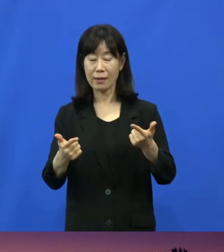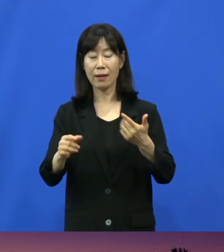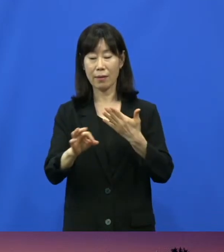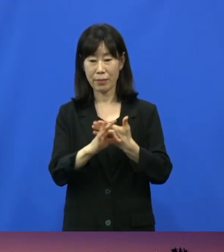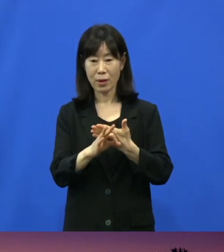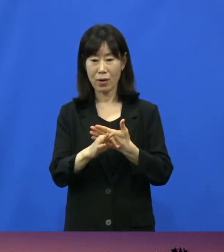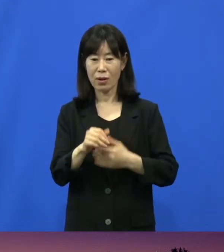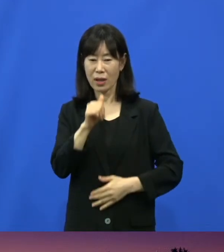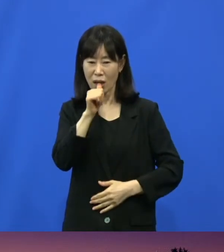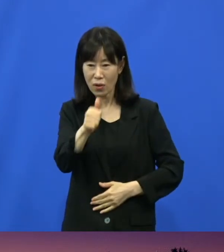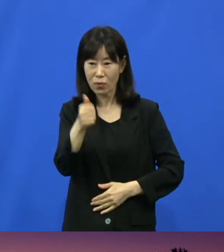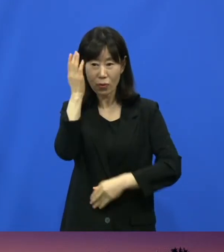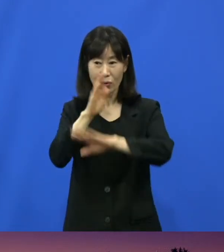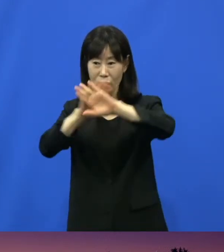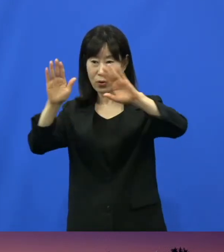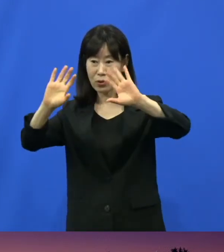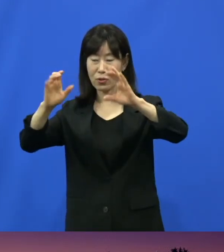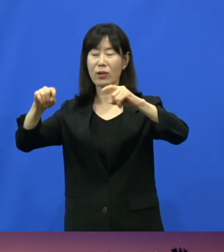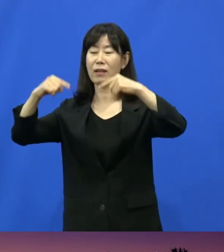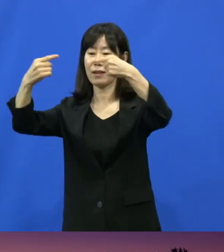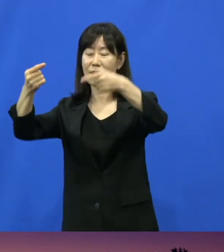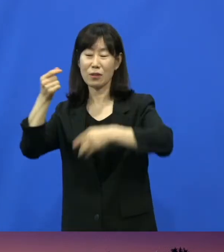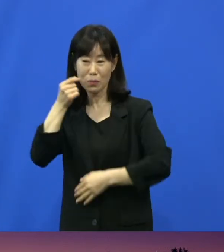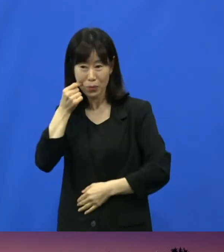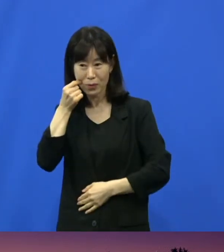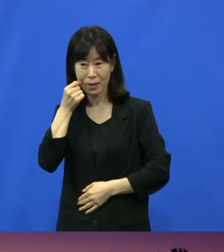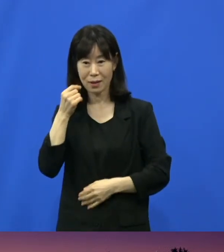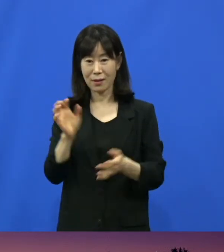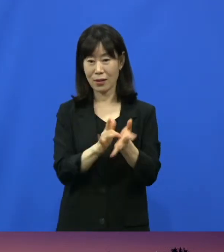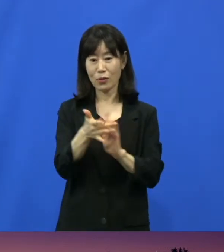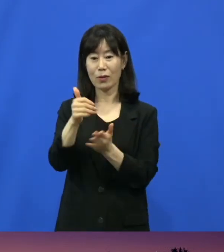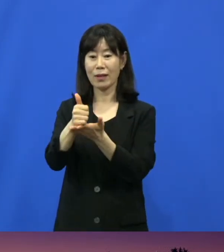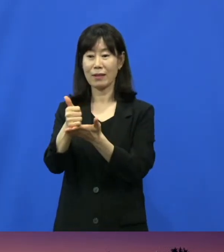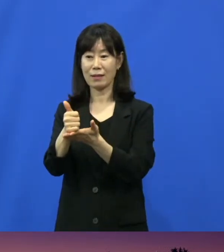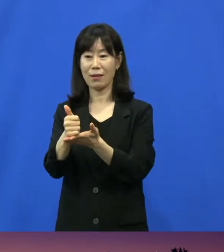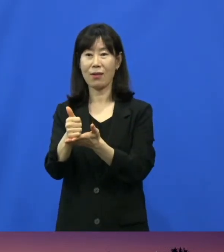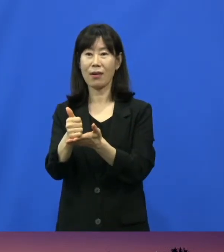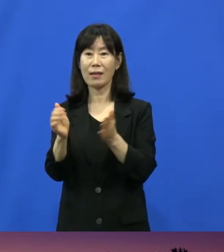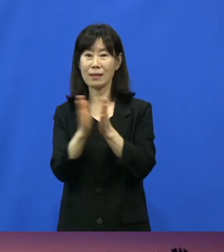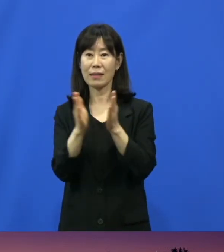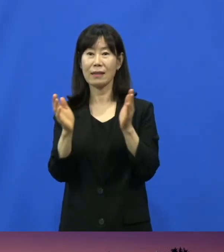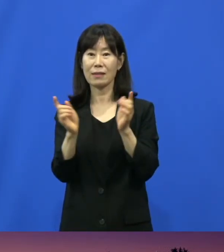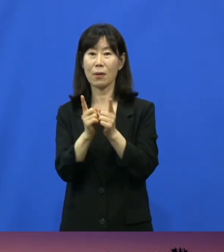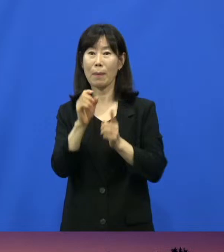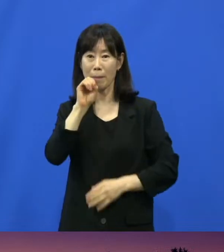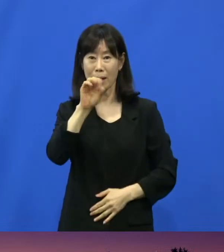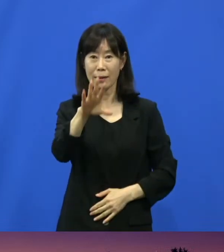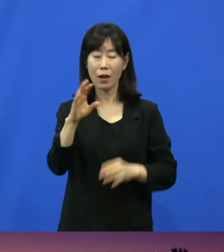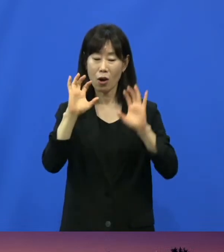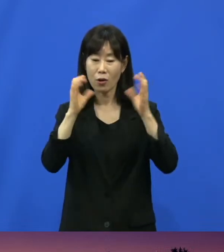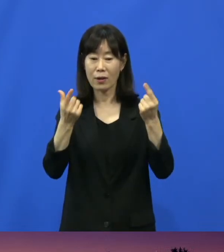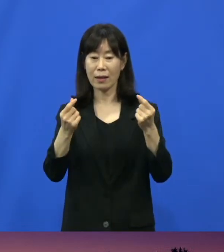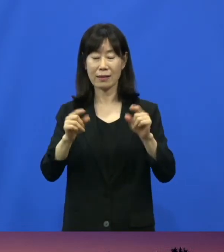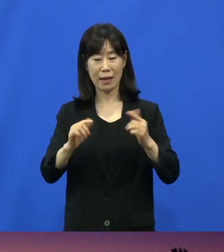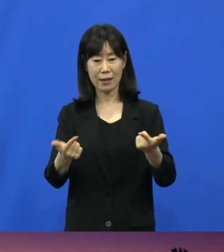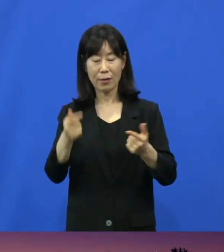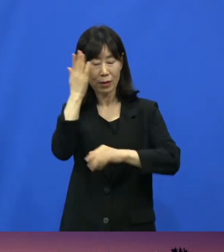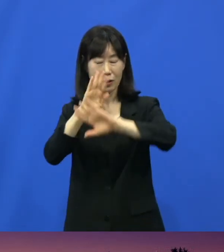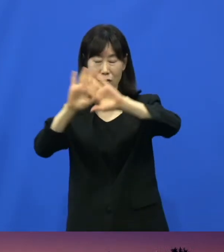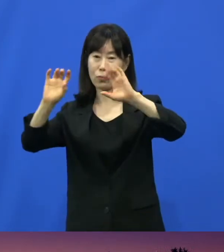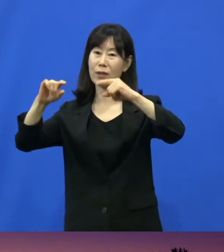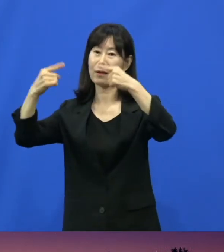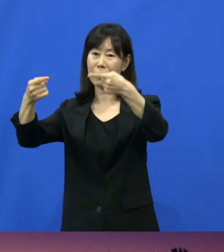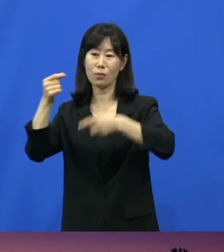아니하면 결단코 천국에 들어가지 못하리라. 예수님이 단도직입적으로 말씀하시는 거예요. 어린 아이와 같지 아니하면,